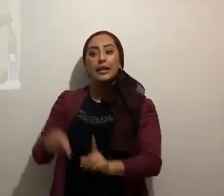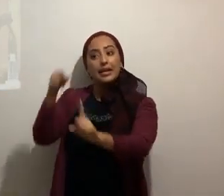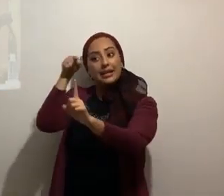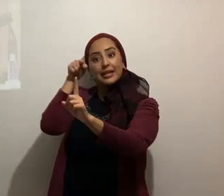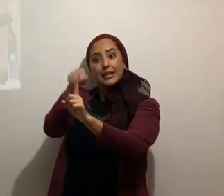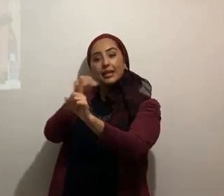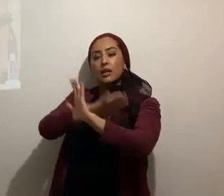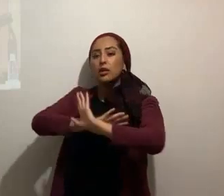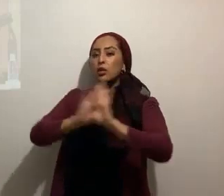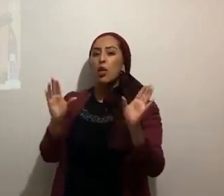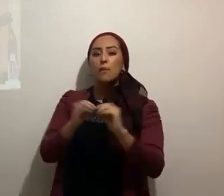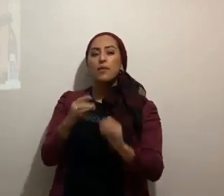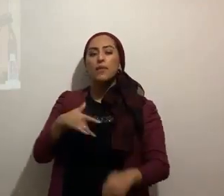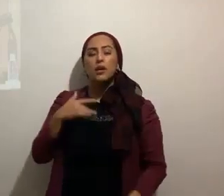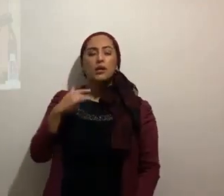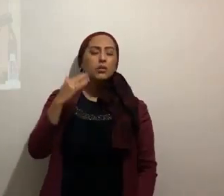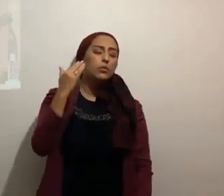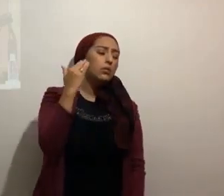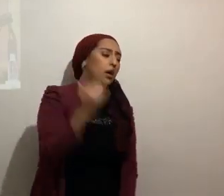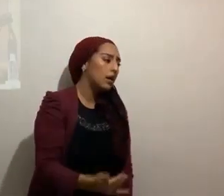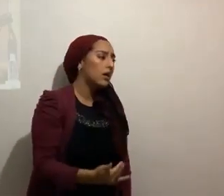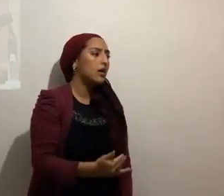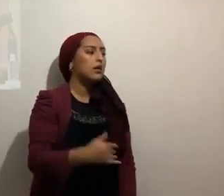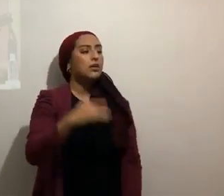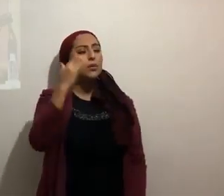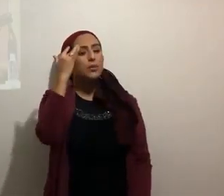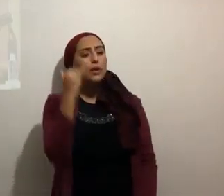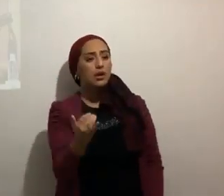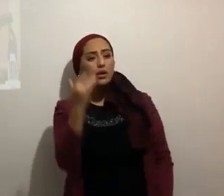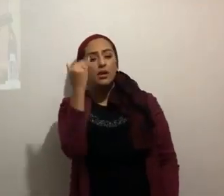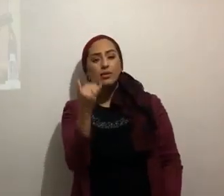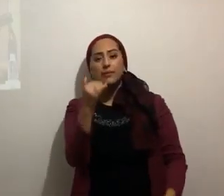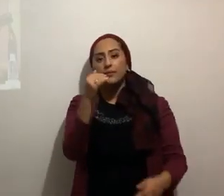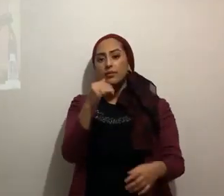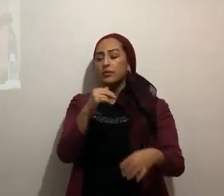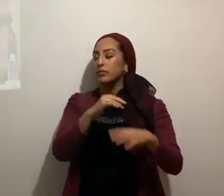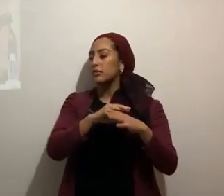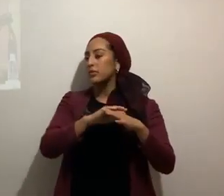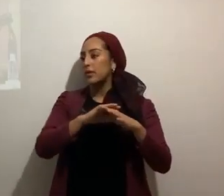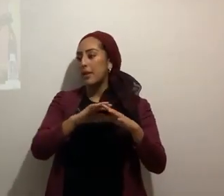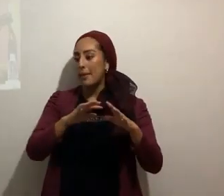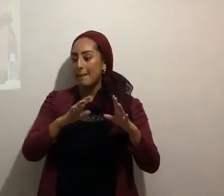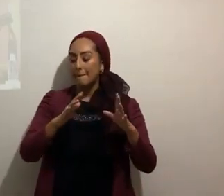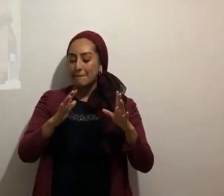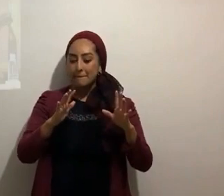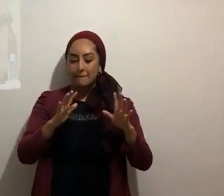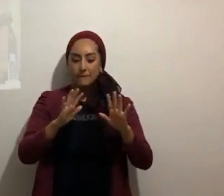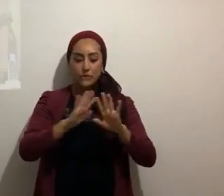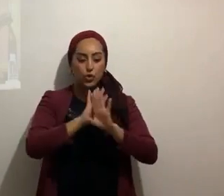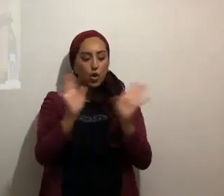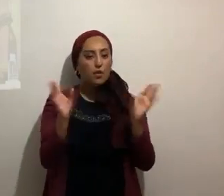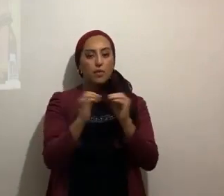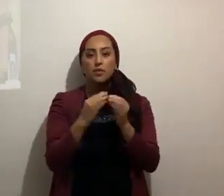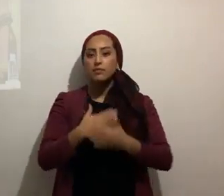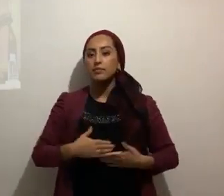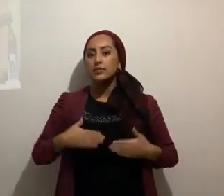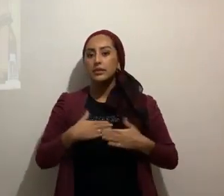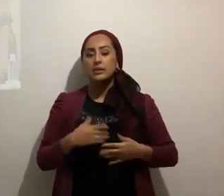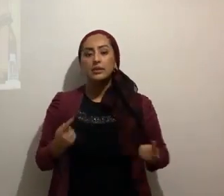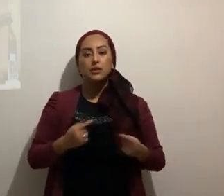ya no está de quejumbroso, ¿sí? O sea, ya no se goza en el